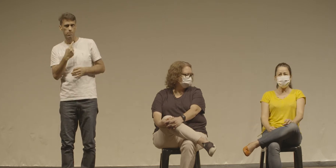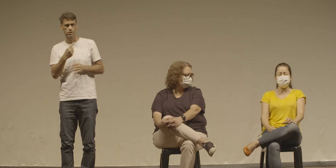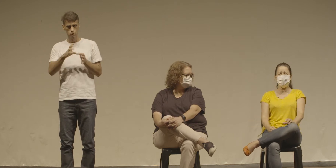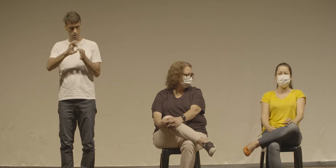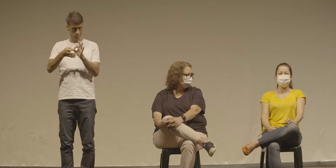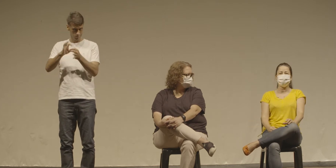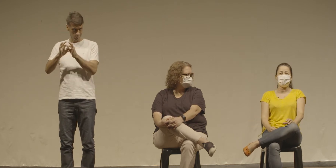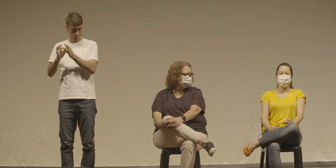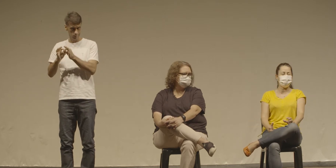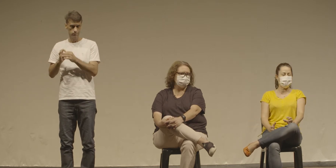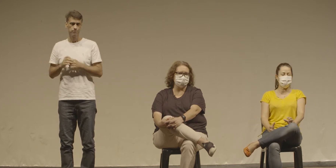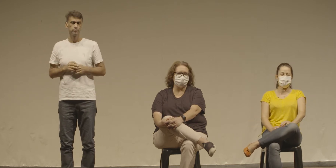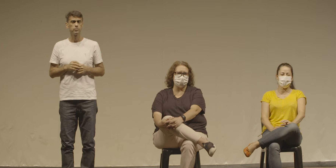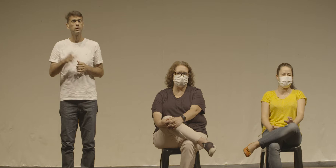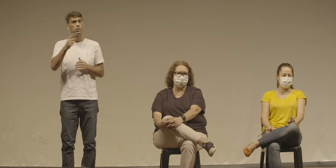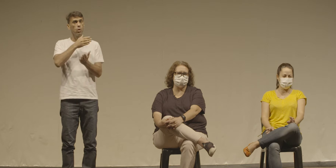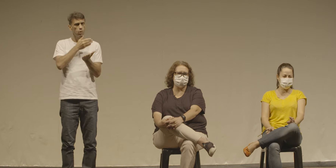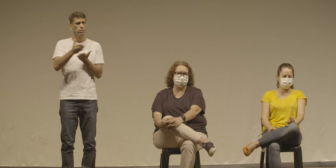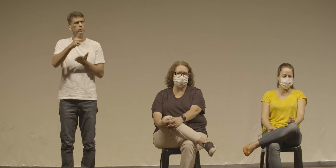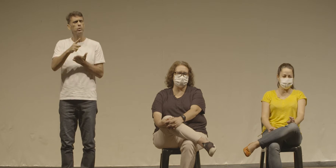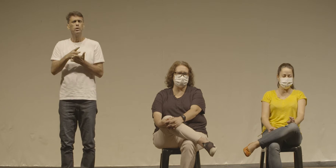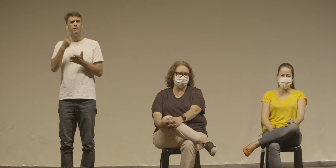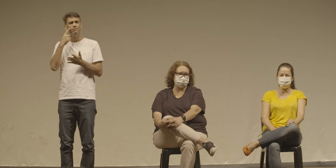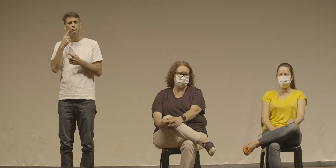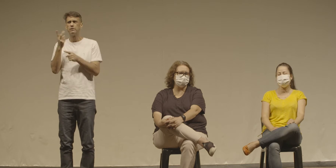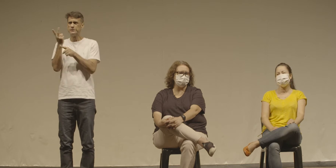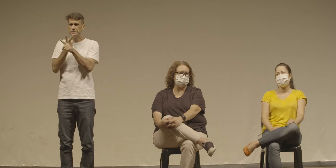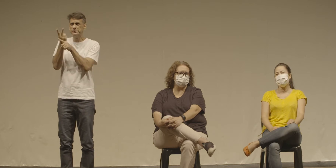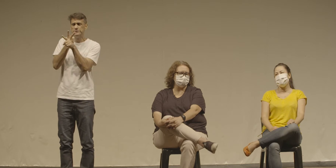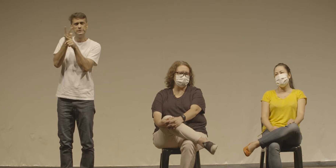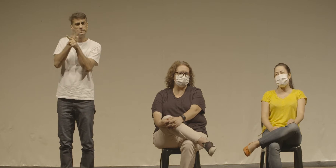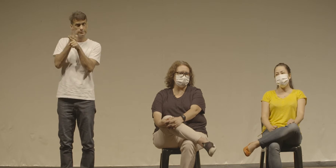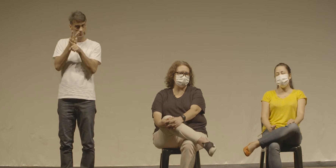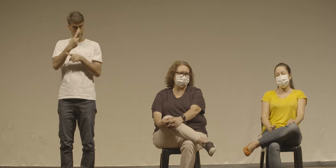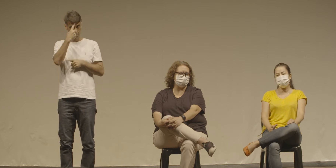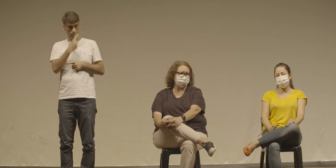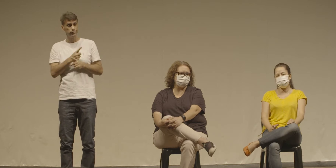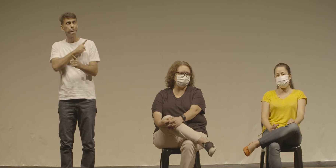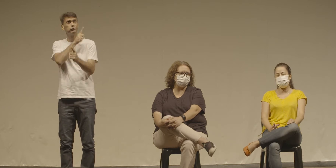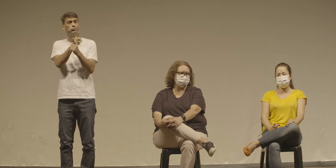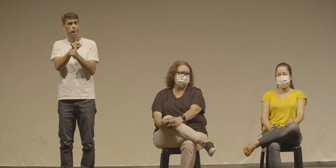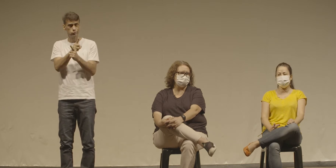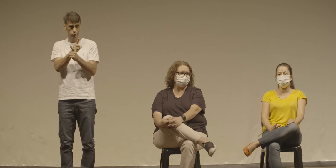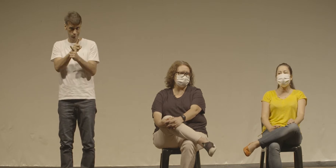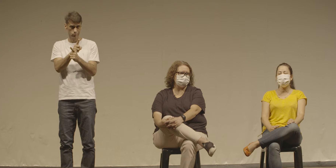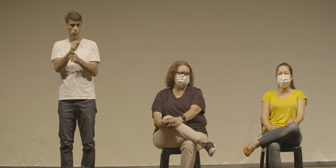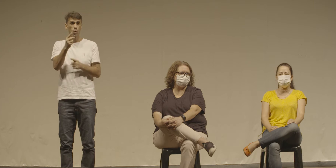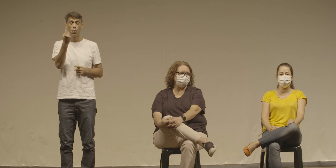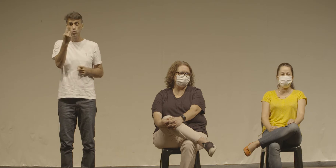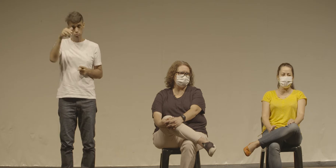E começamos a correr atrás dessas imagens E aí descobrimos que